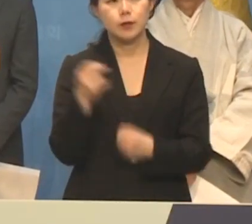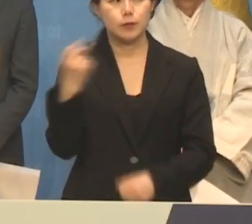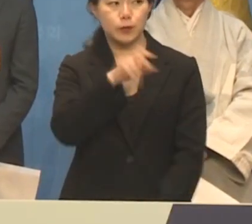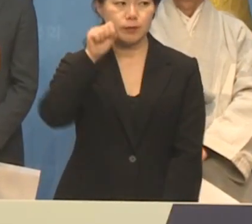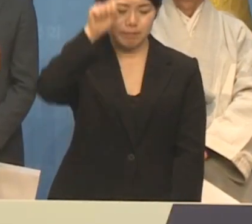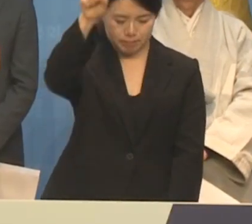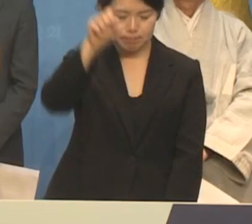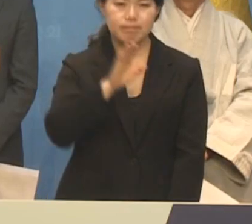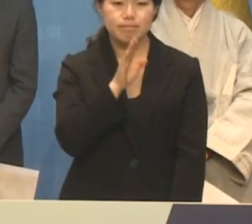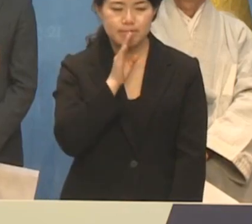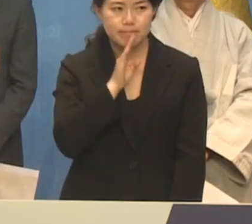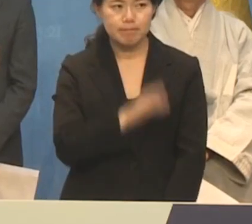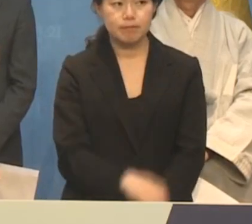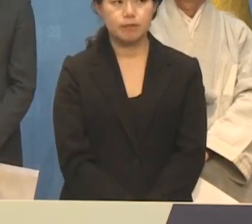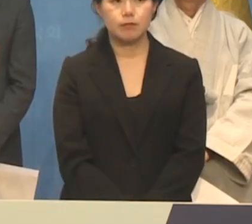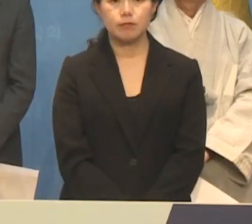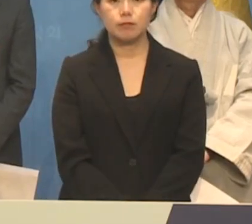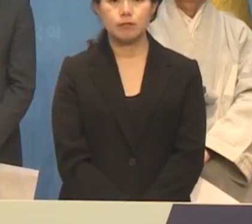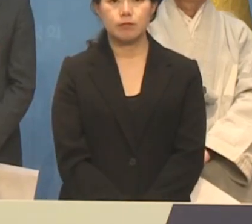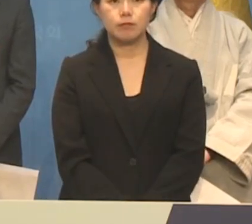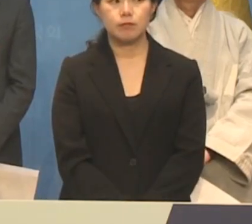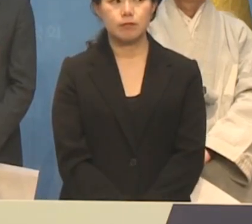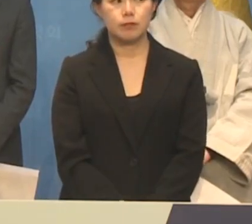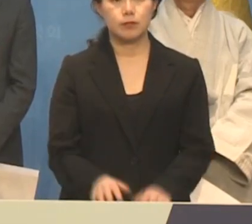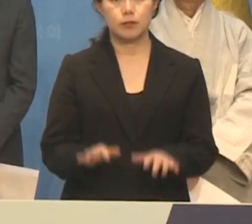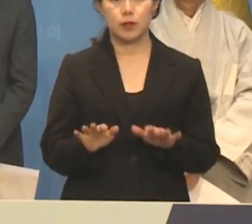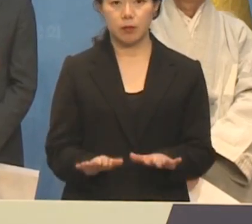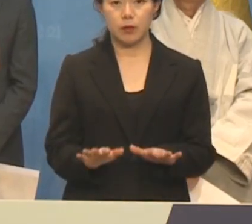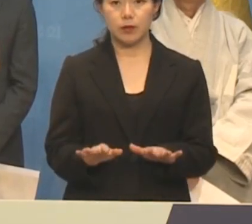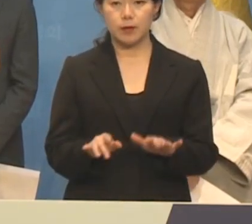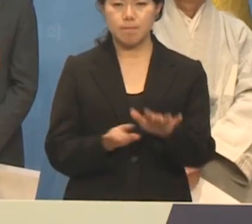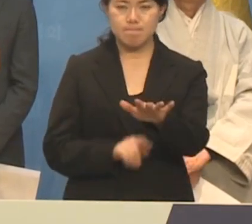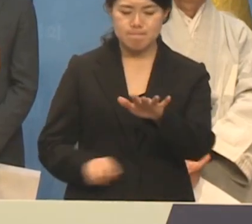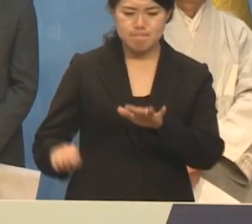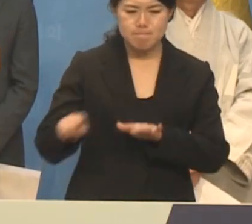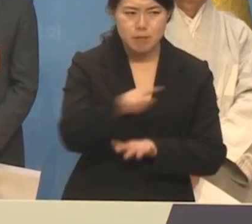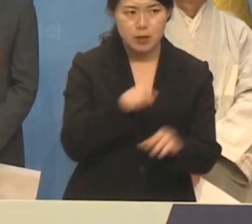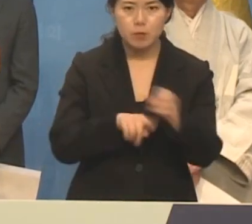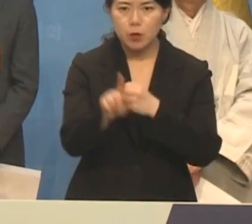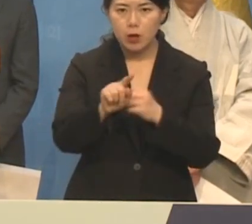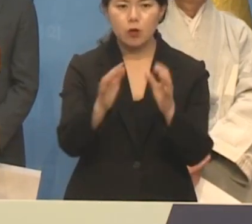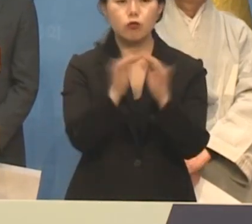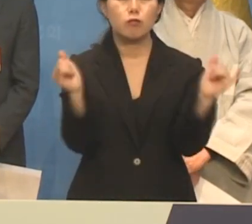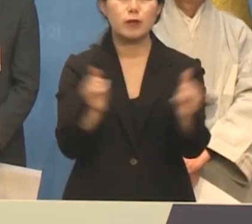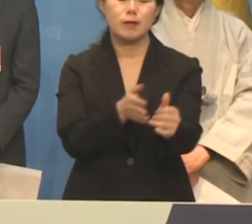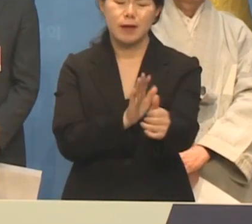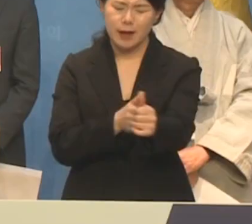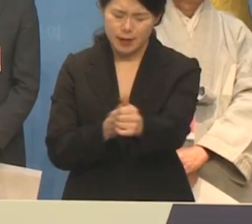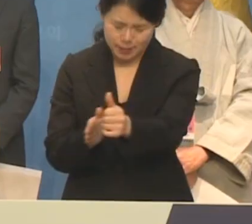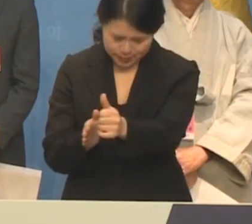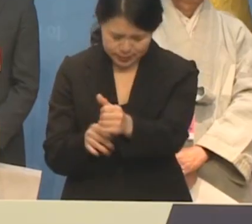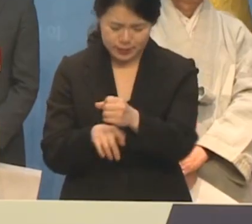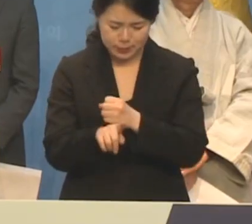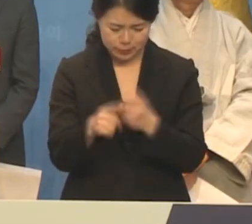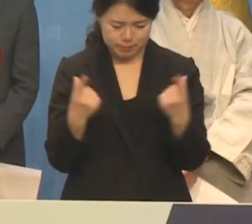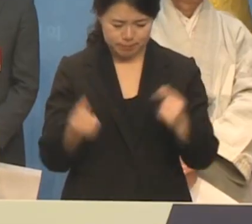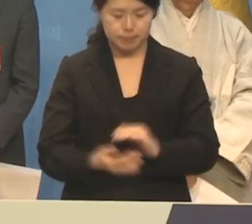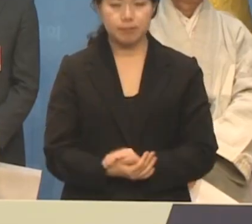없어요. 이번에 이렇게 나서게 된 것은 국민들한테 호소하기 위해서 또 한번